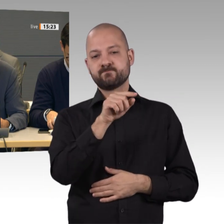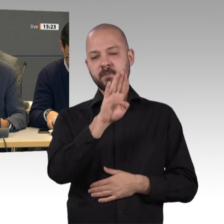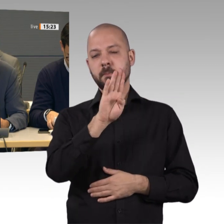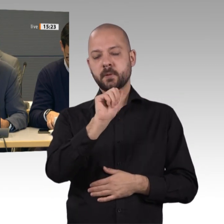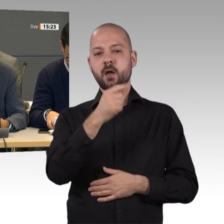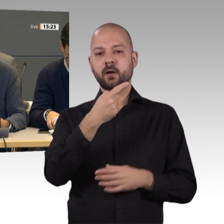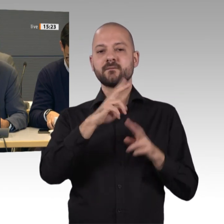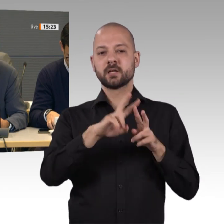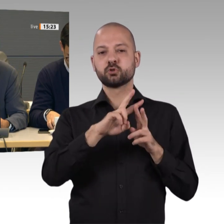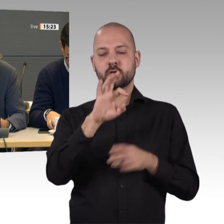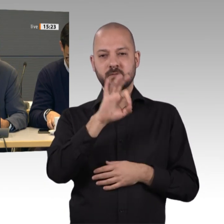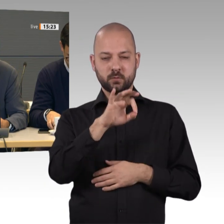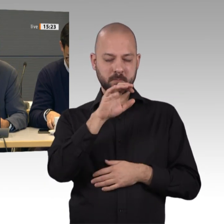Arbeit